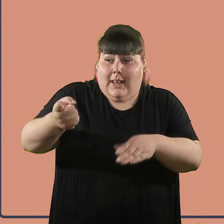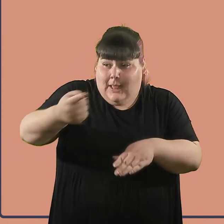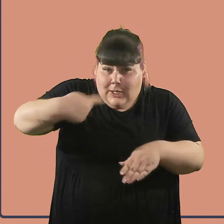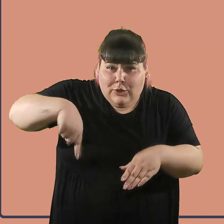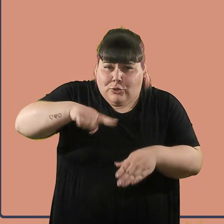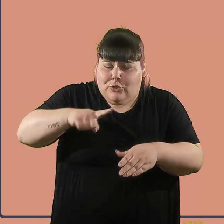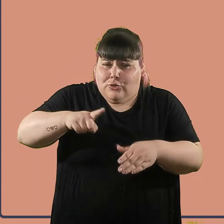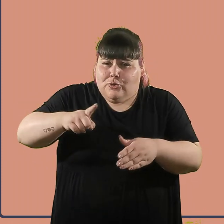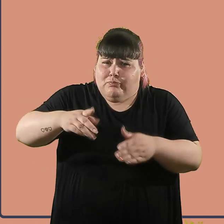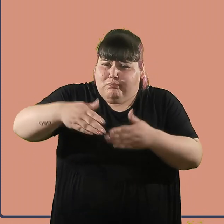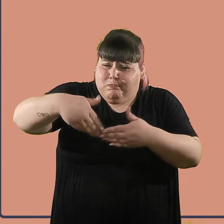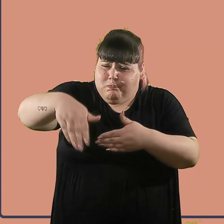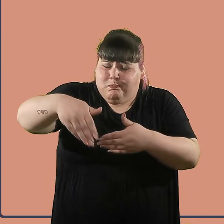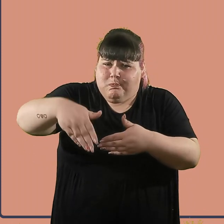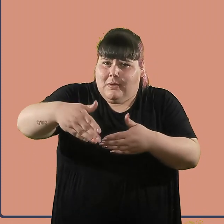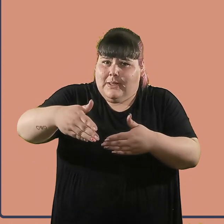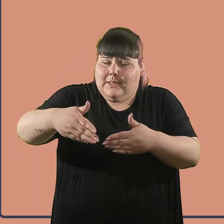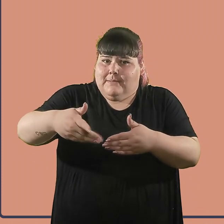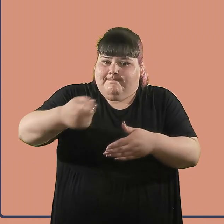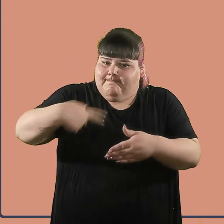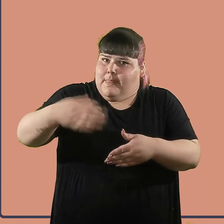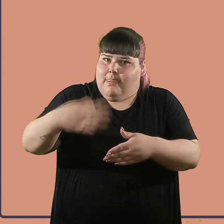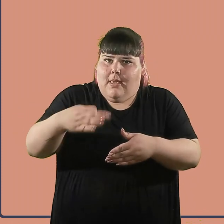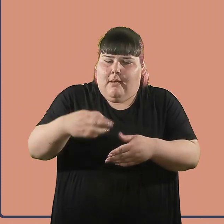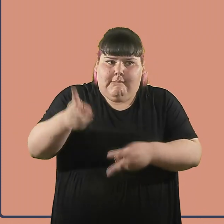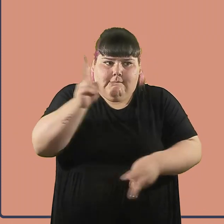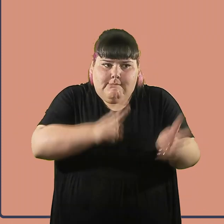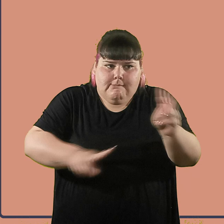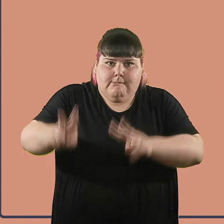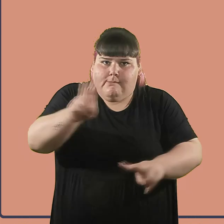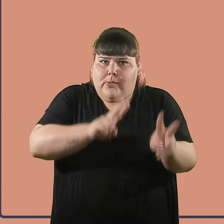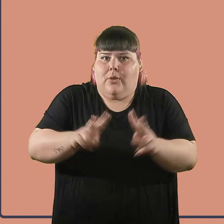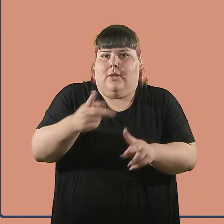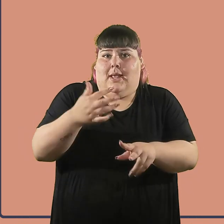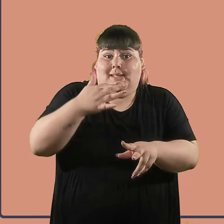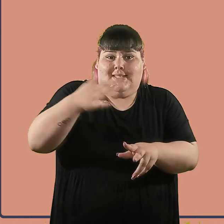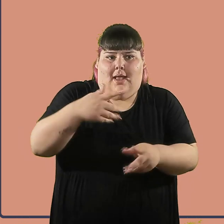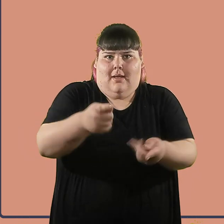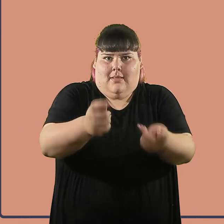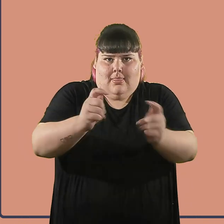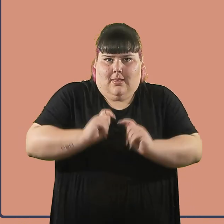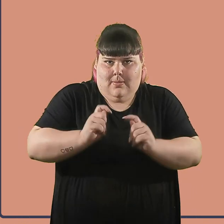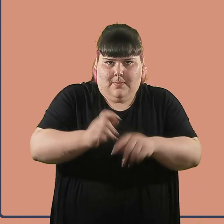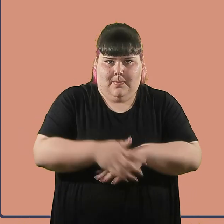algún momento nos toque iniciar una búsqueda de dadores.